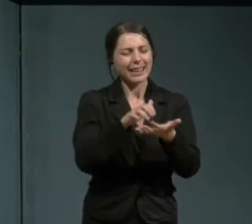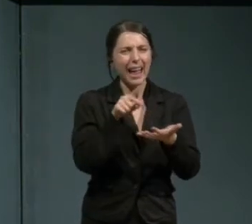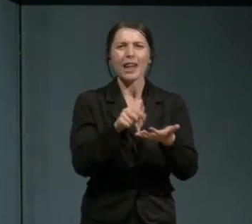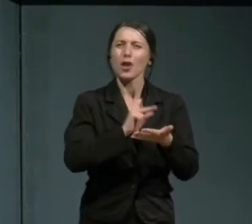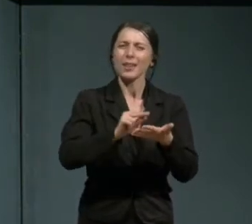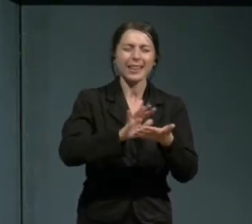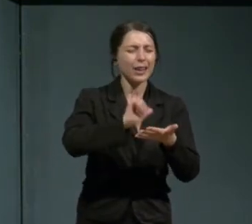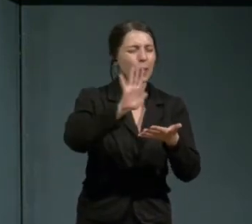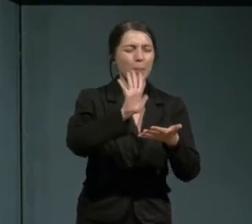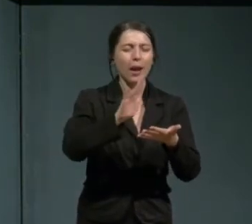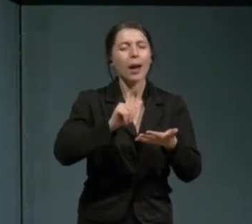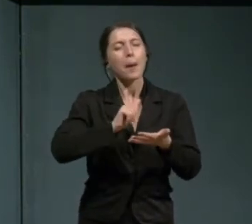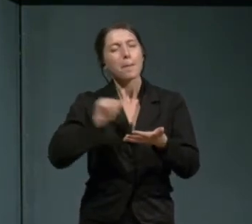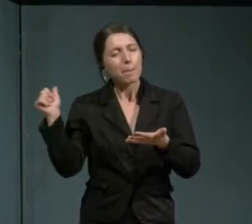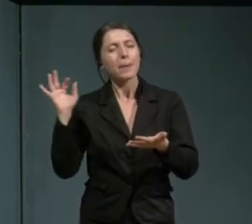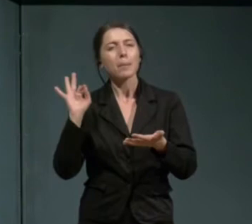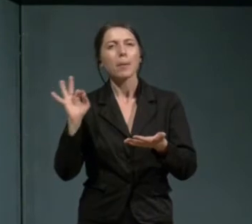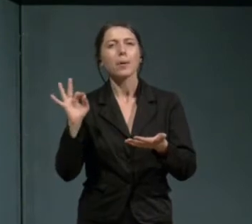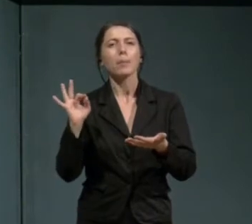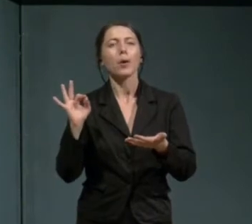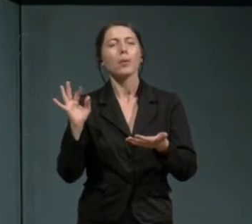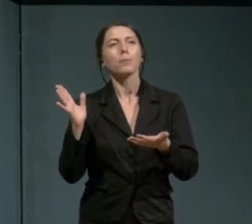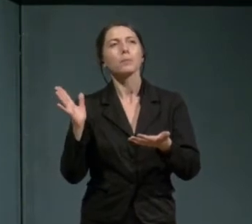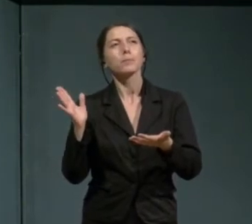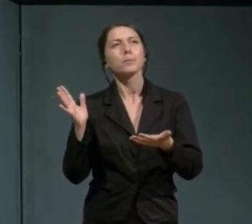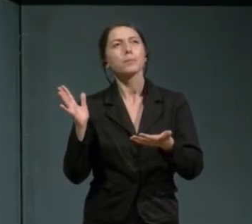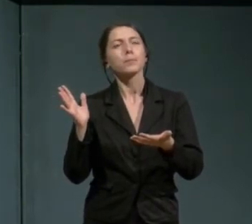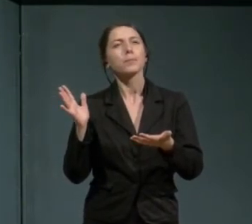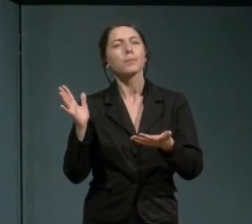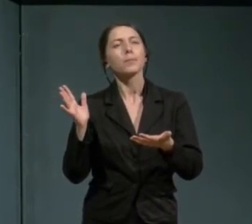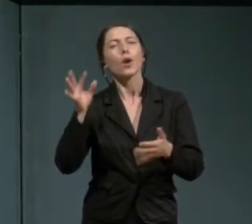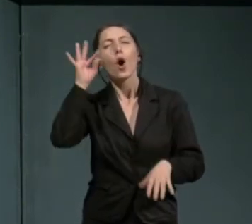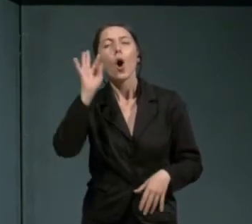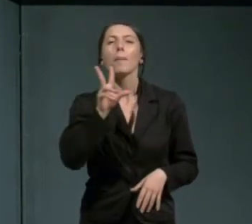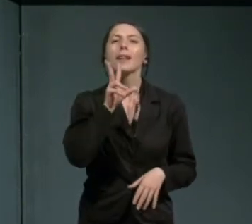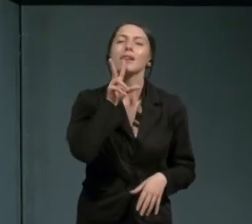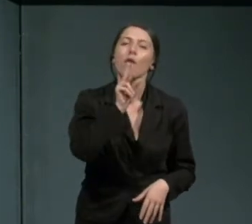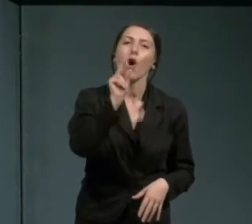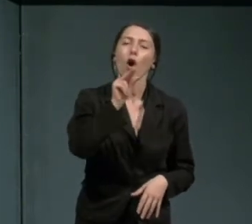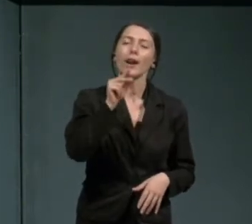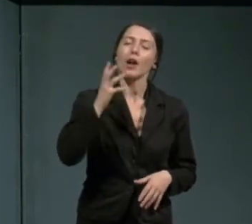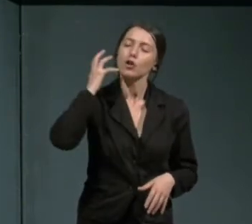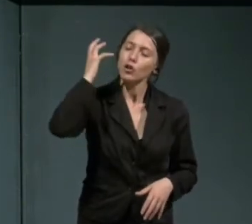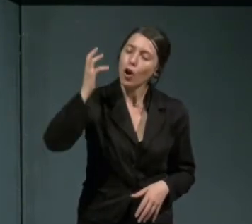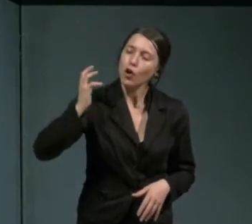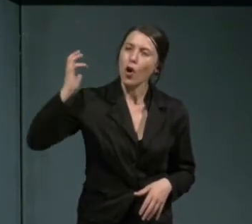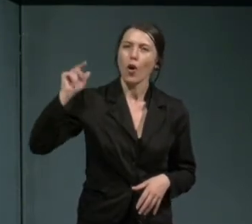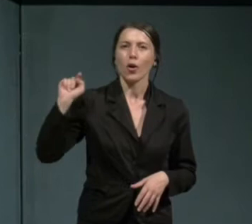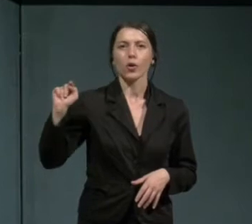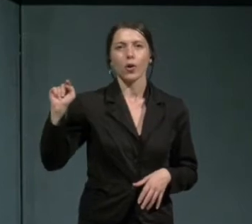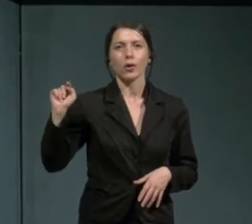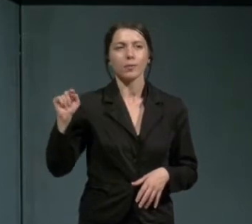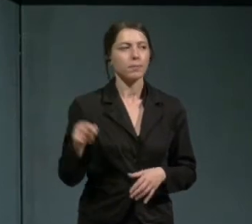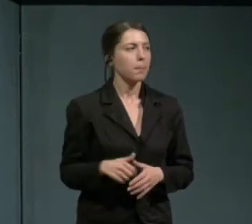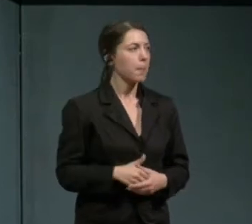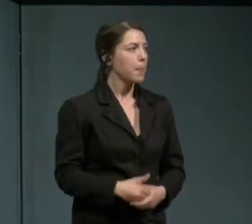scritto era veramente c'era proprio un obiettivo di oralità un obiettivo sono ridinò sonorità in questo